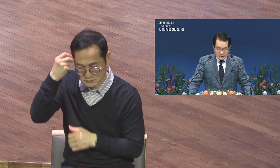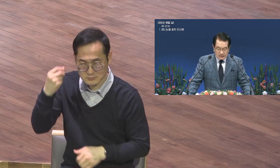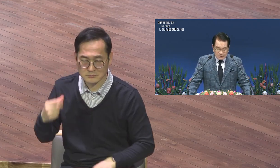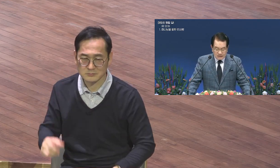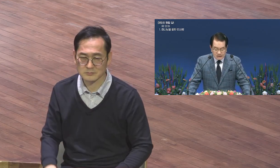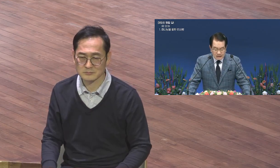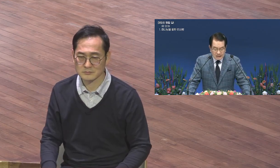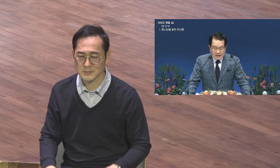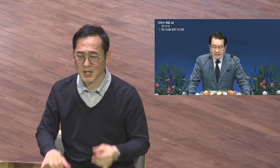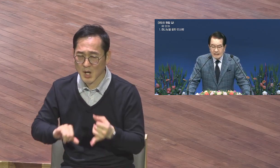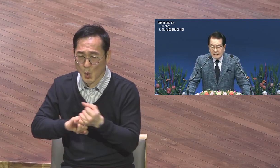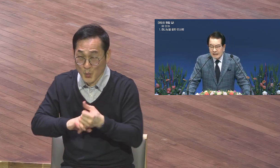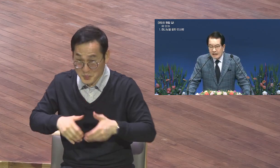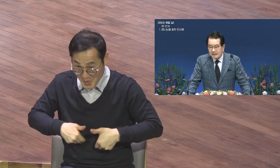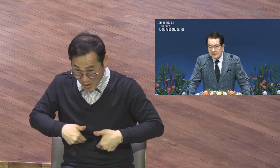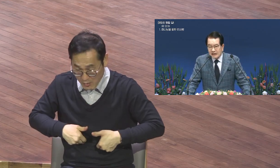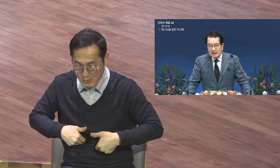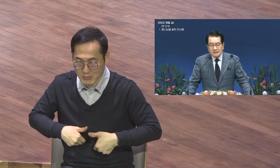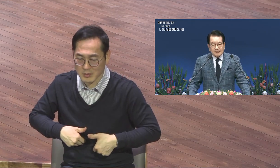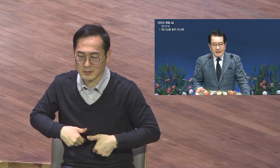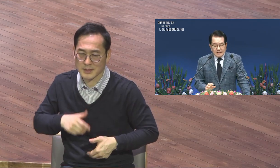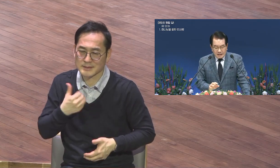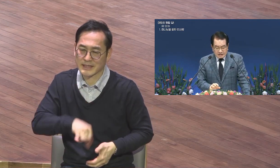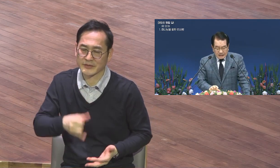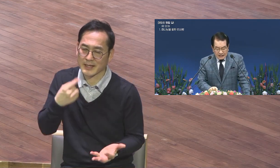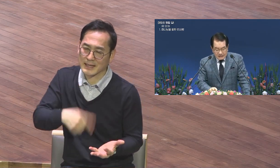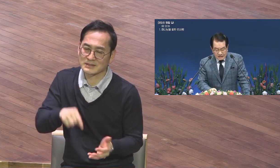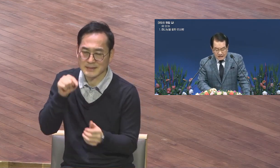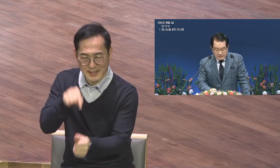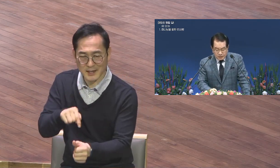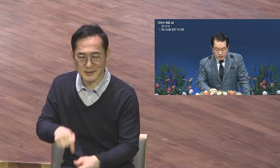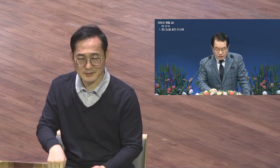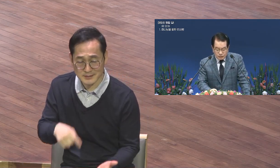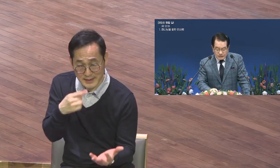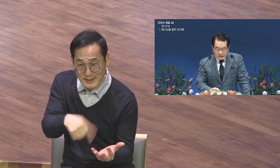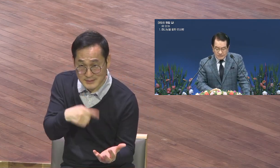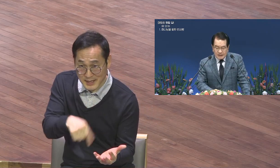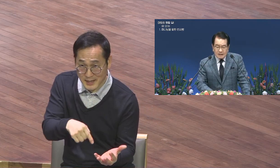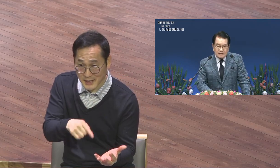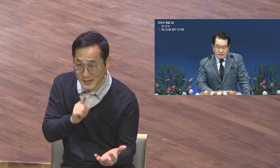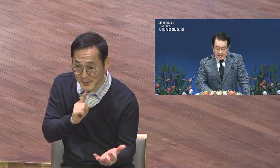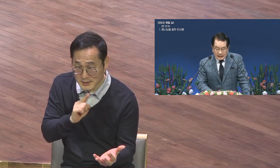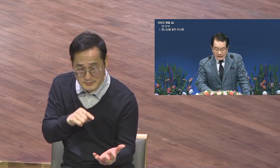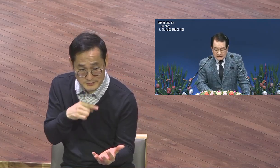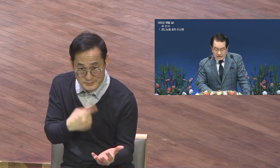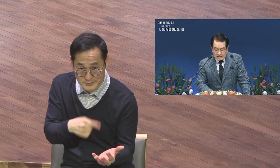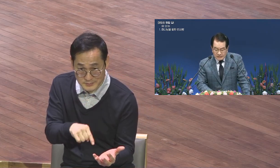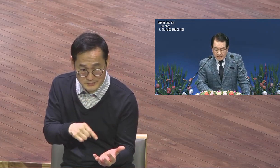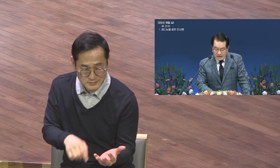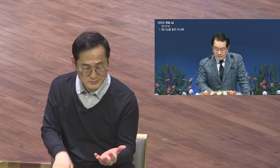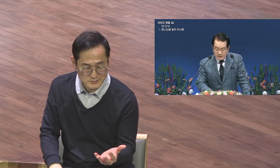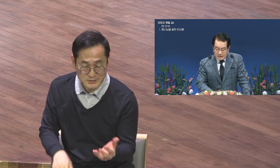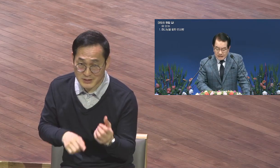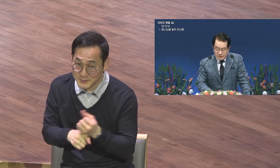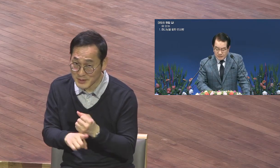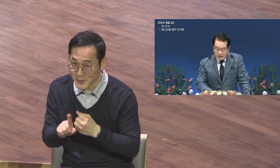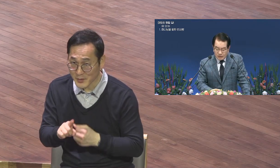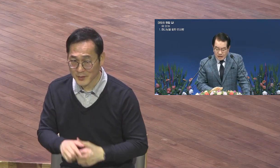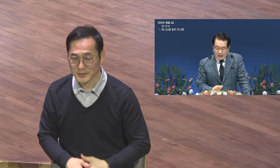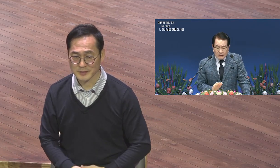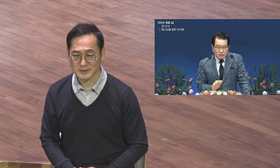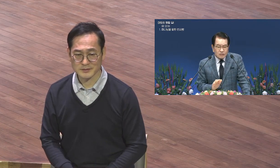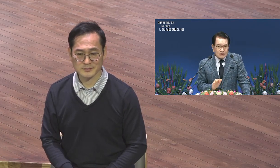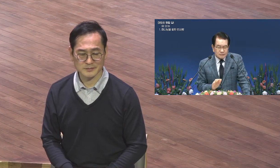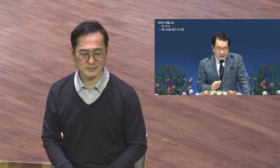마땅히 행할 길을 아이에게 가르치라. 여기서 가르치라는 표현을 우리 잘 봐야 돼요. 가르치라는 말은 히브리